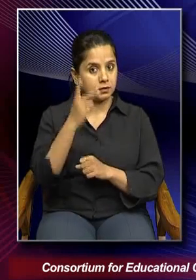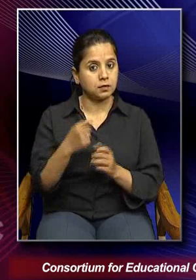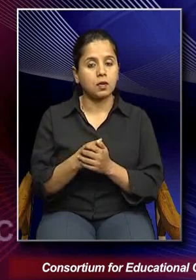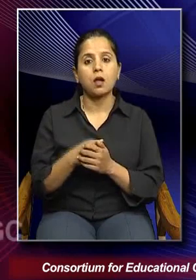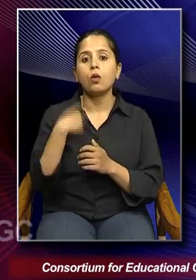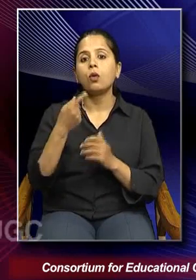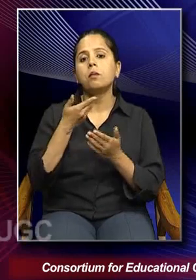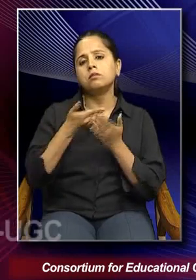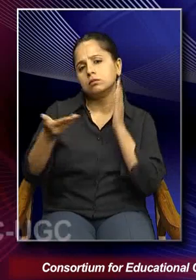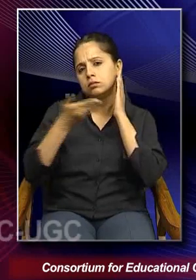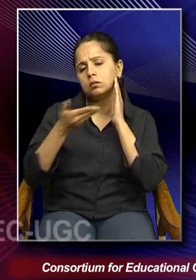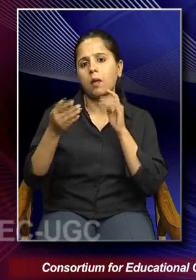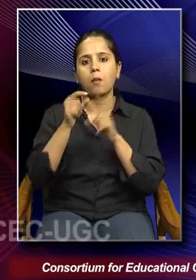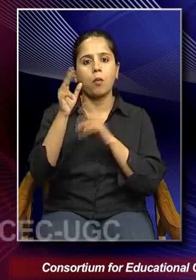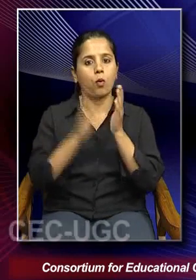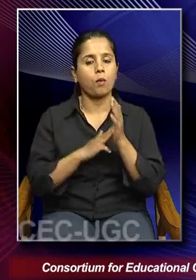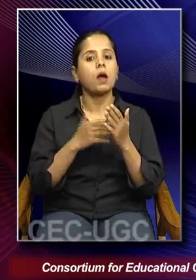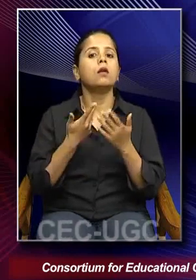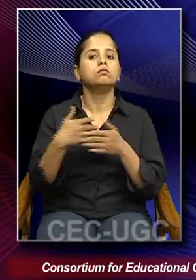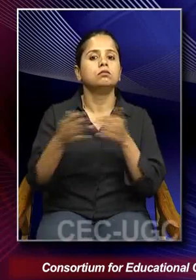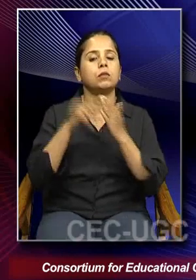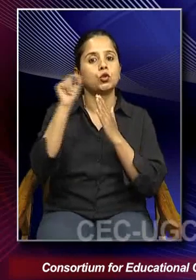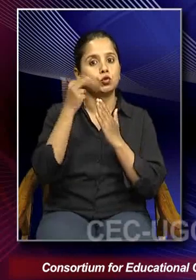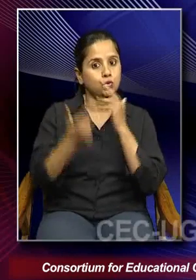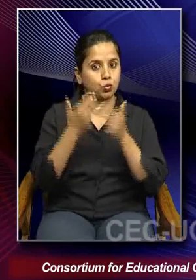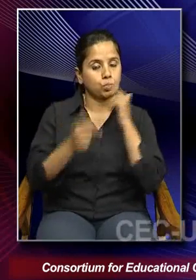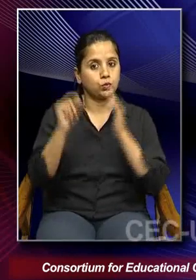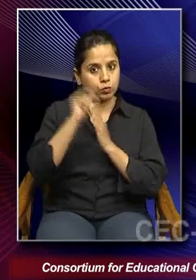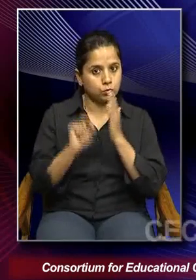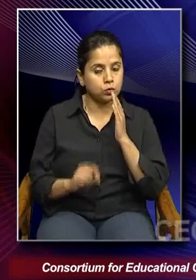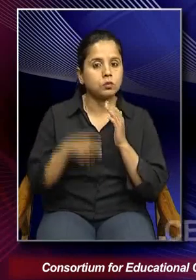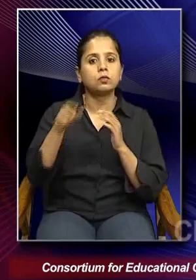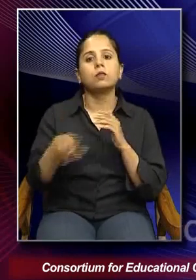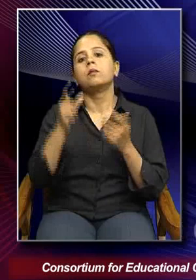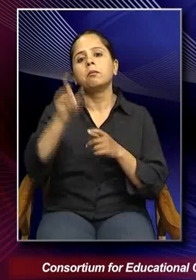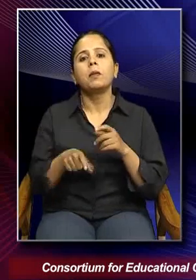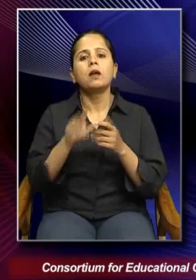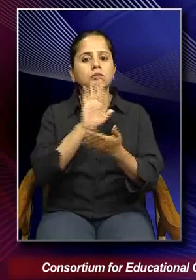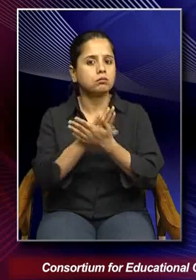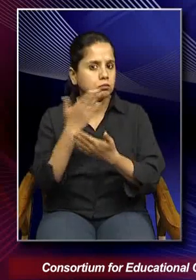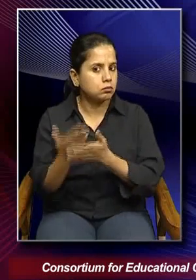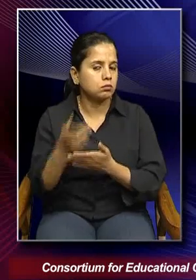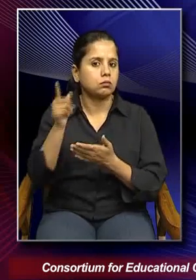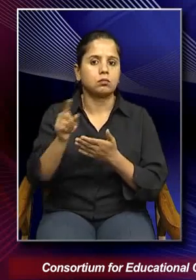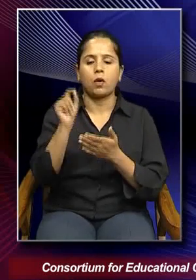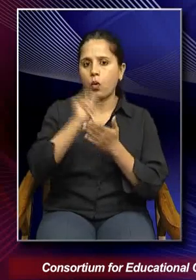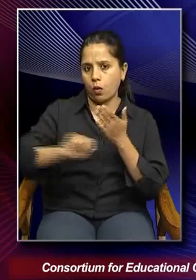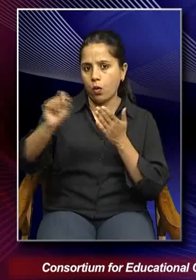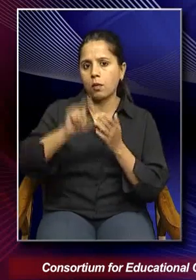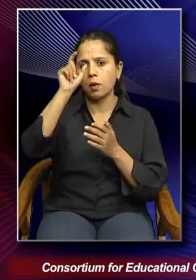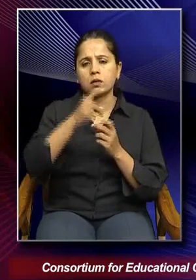कवि कथाकार संपादक अनुवादक अनेक रूपन में अपनी भूमिका